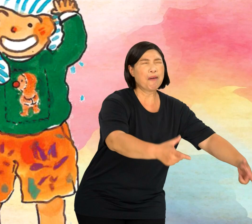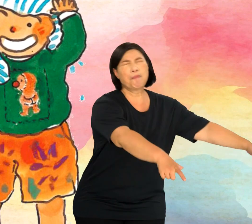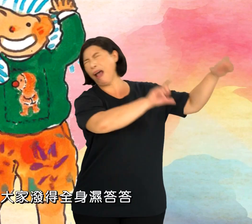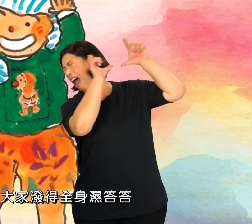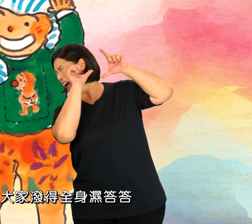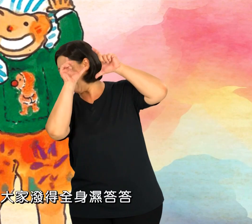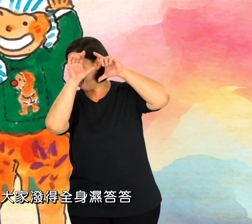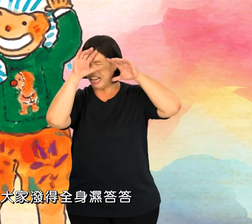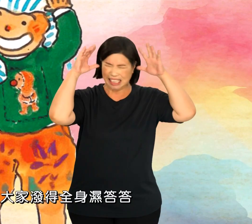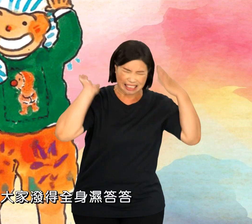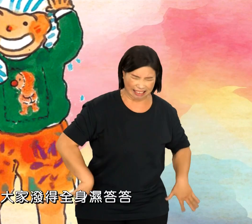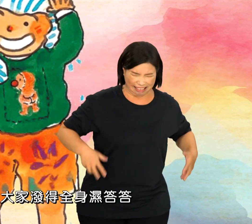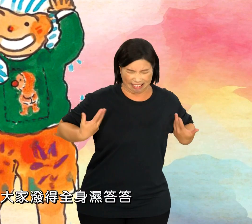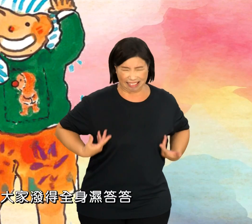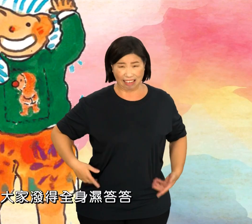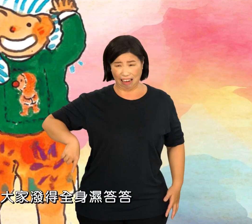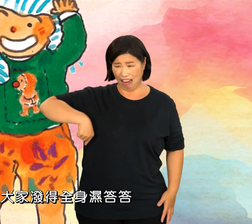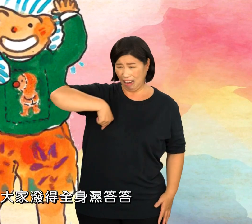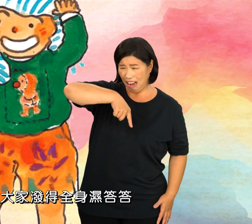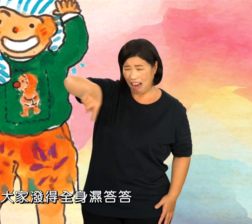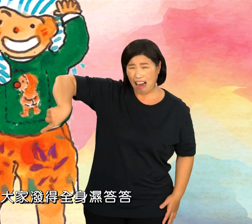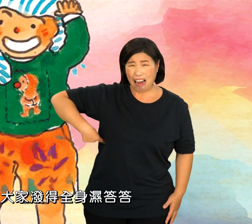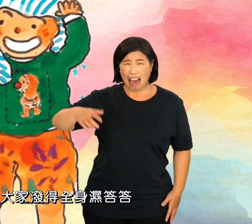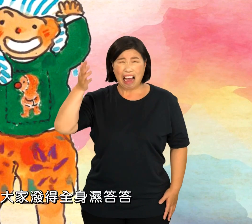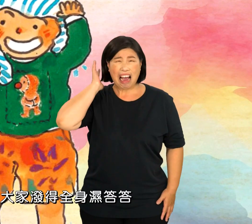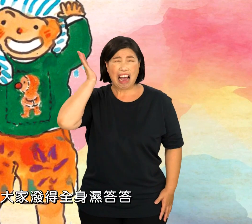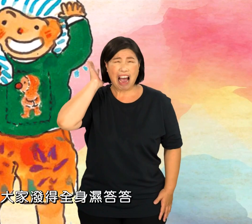大家泼得全身湿哒哒，